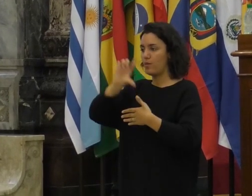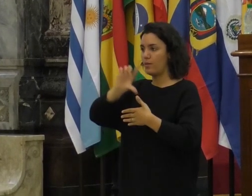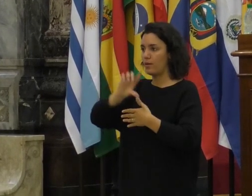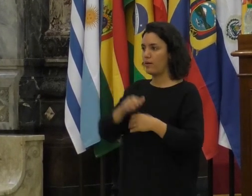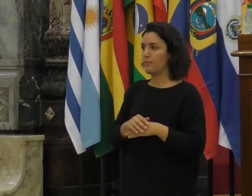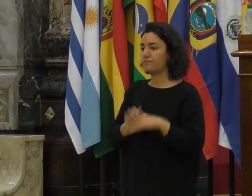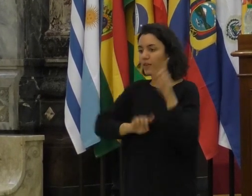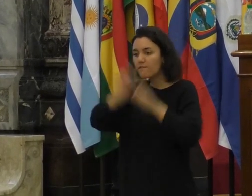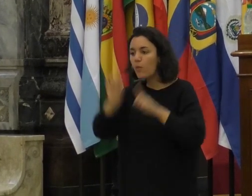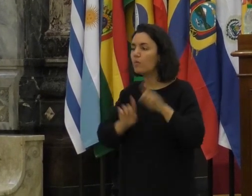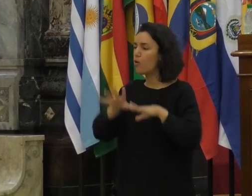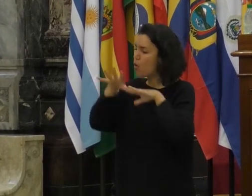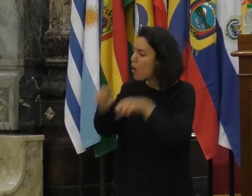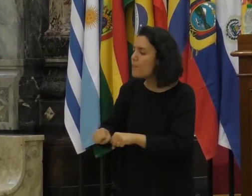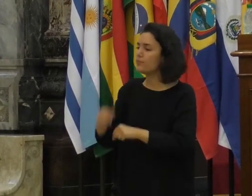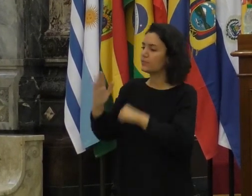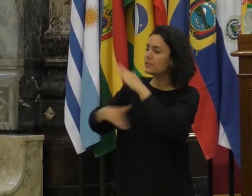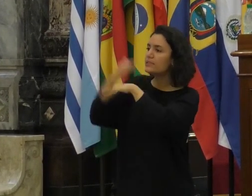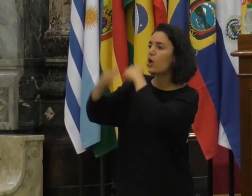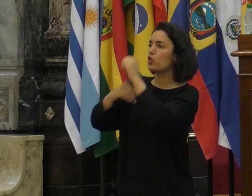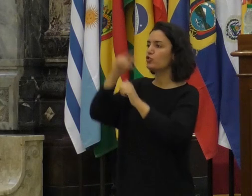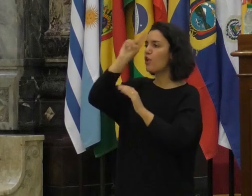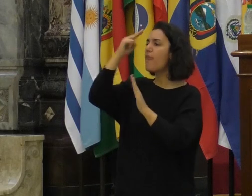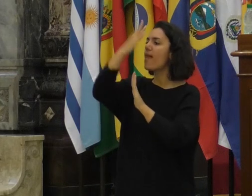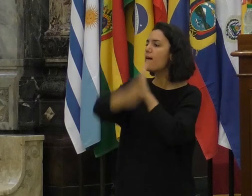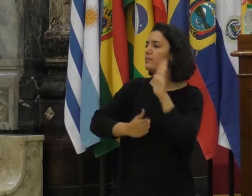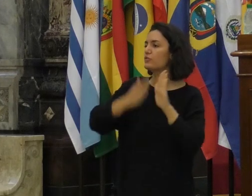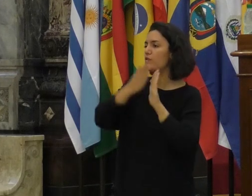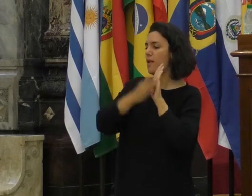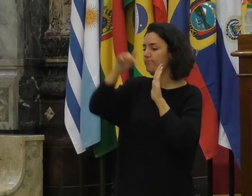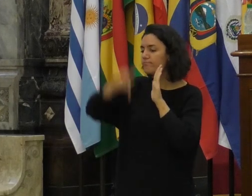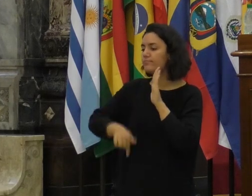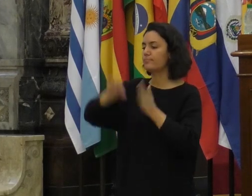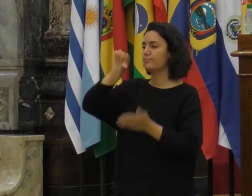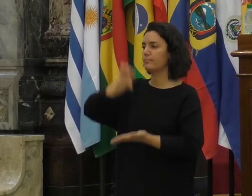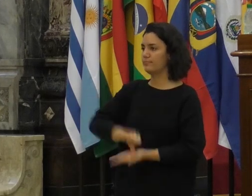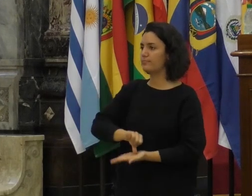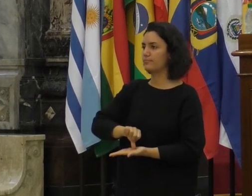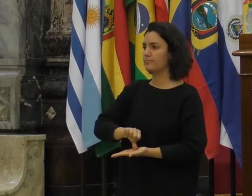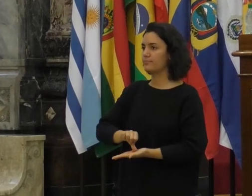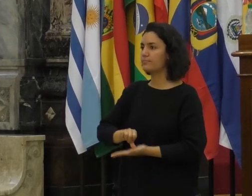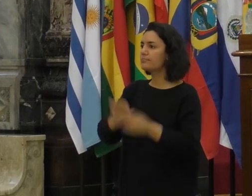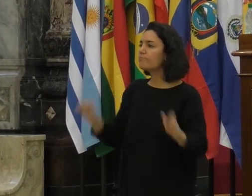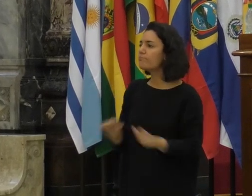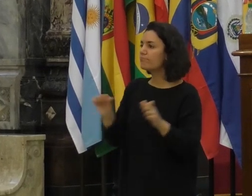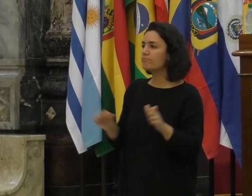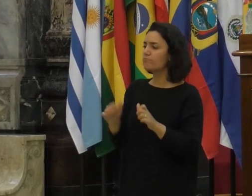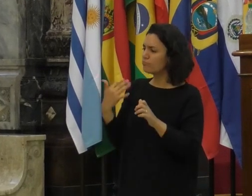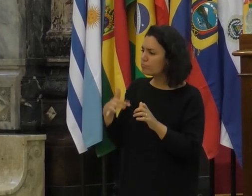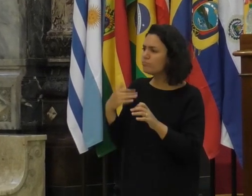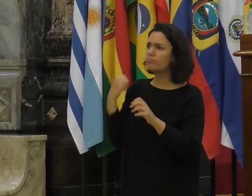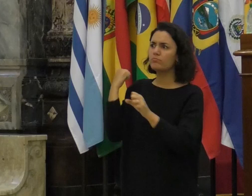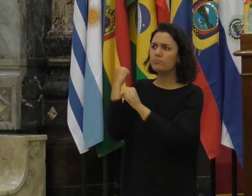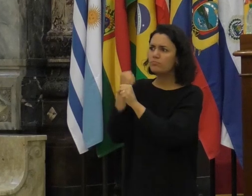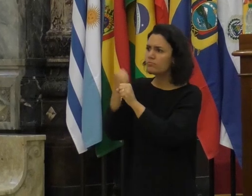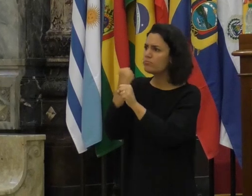facultad comprometida con el desarrollo nacional de este país, que ha realizado notables avances en su trabajo